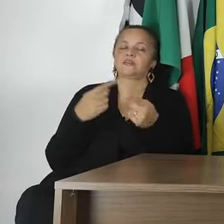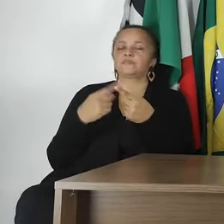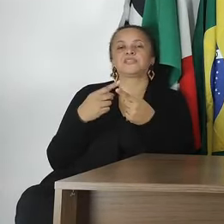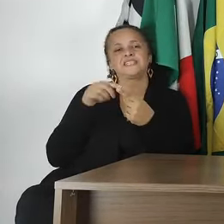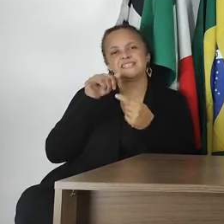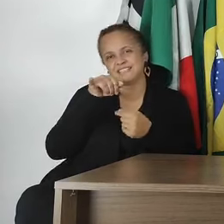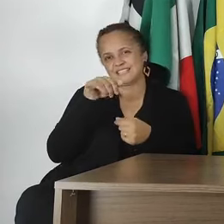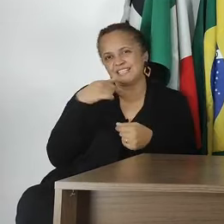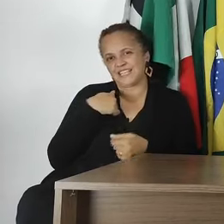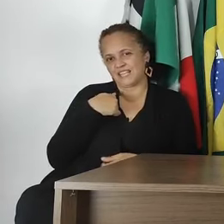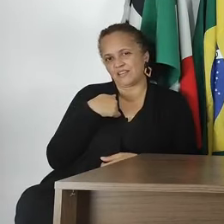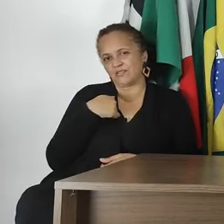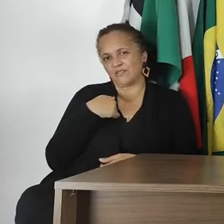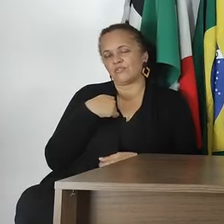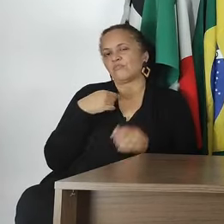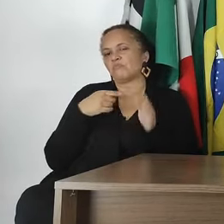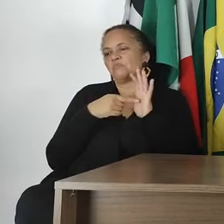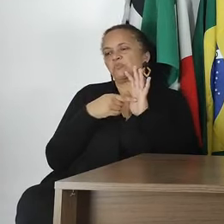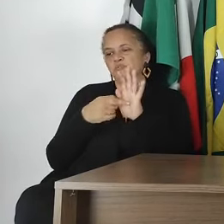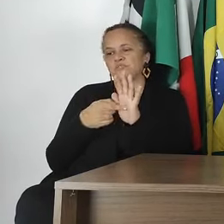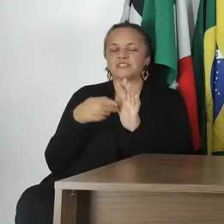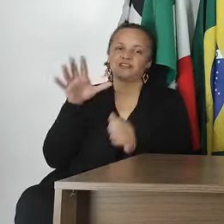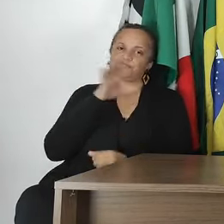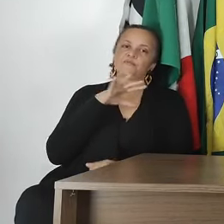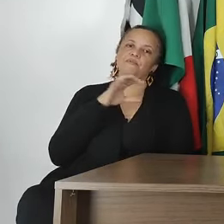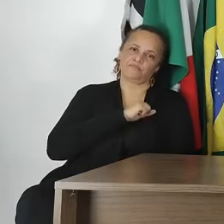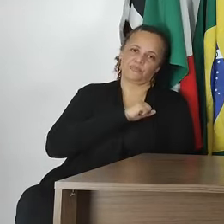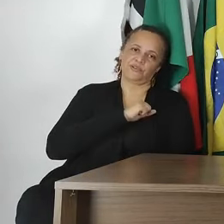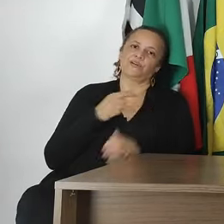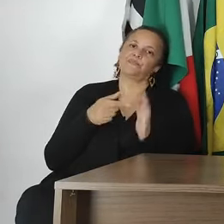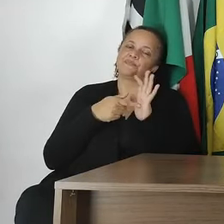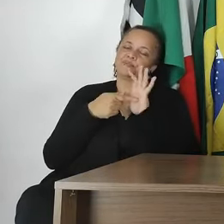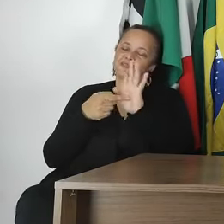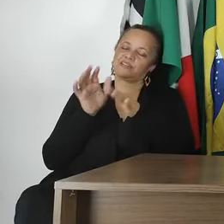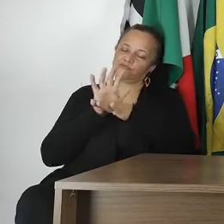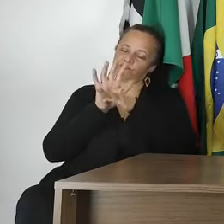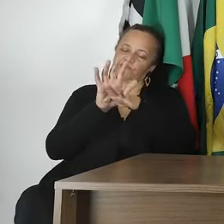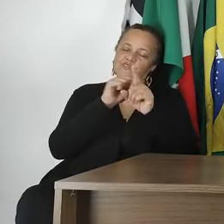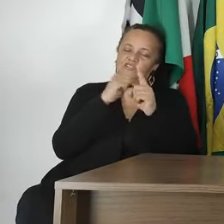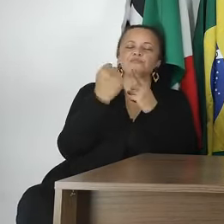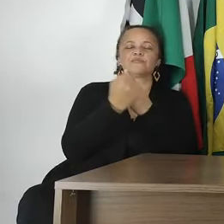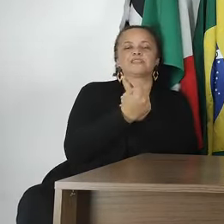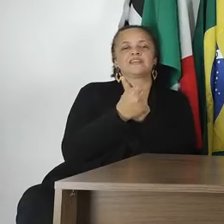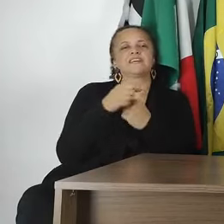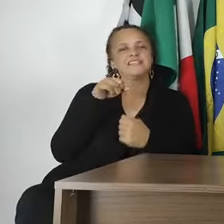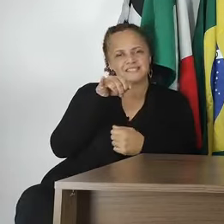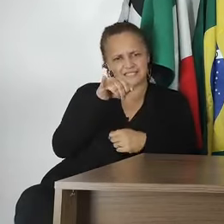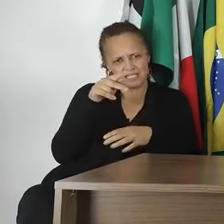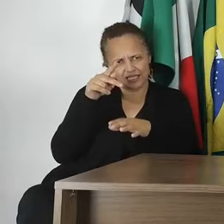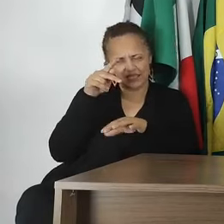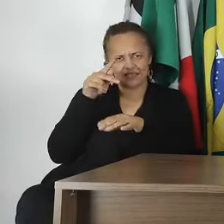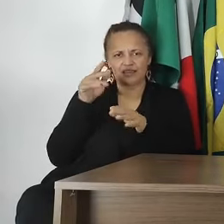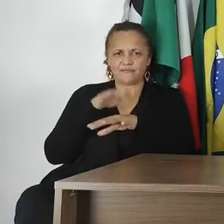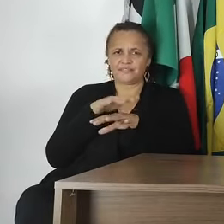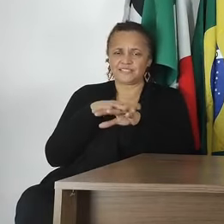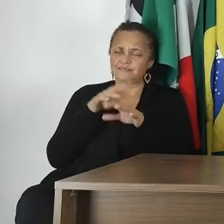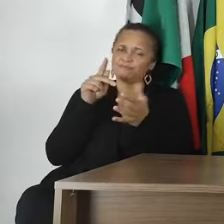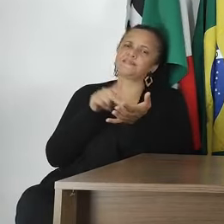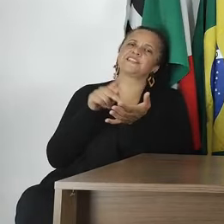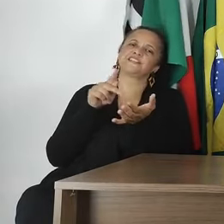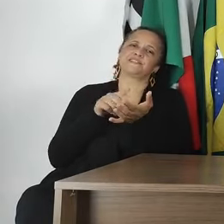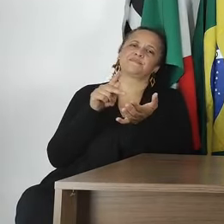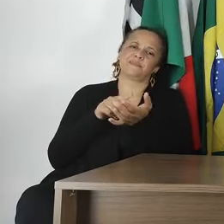amor, e se eu pregar a obra social, se eu pregar que realmente nós ajudamos, apoiamos,